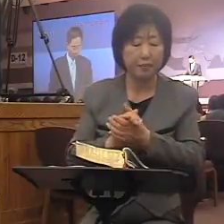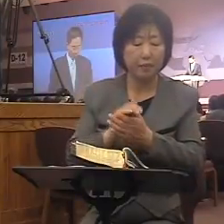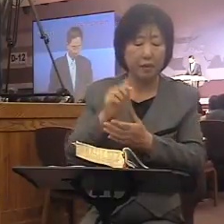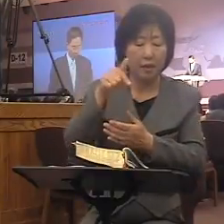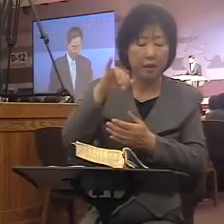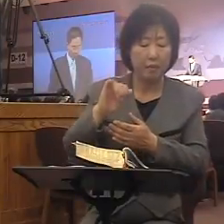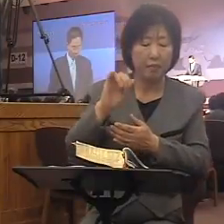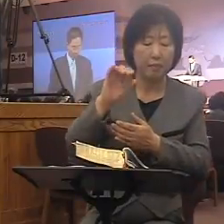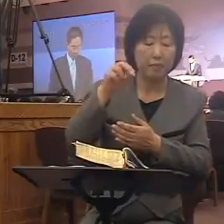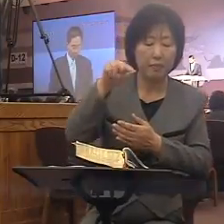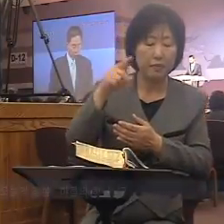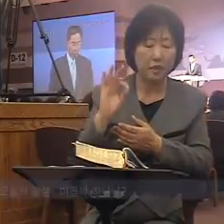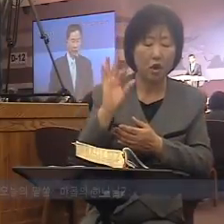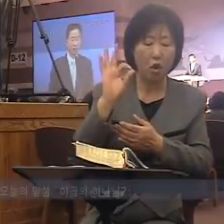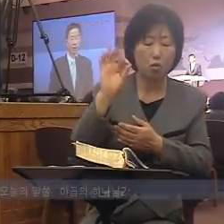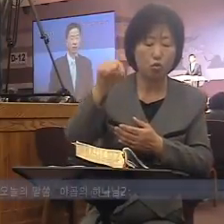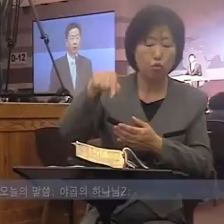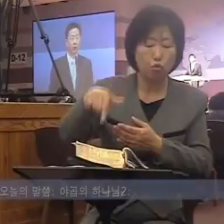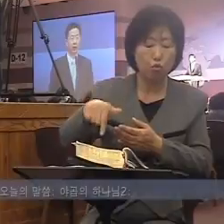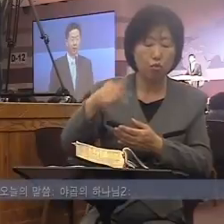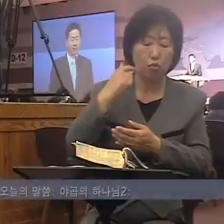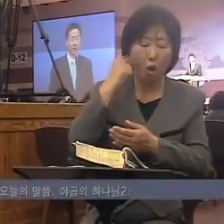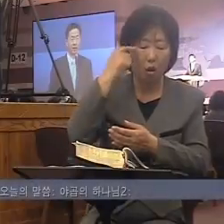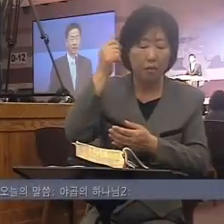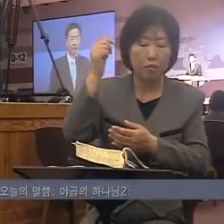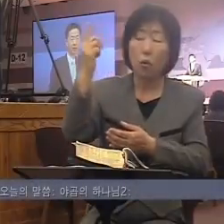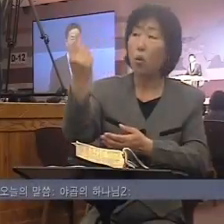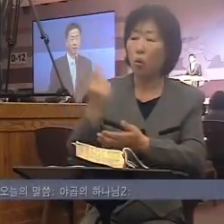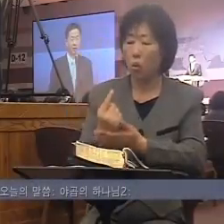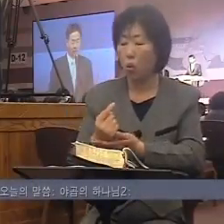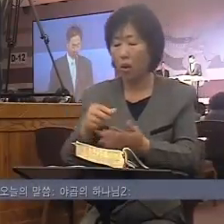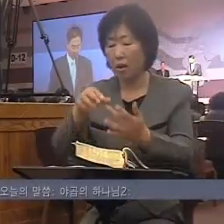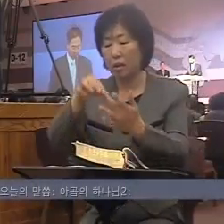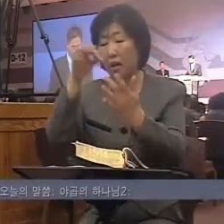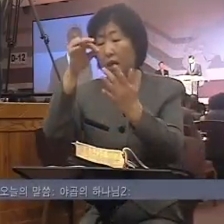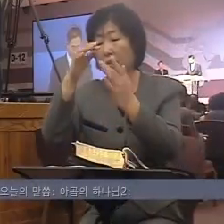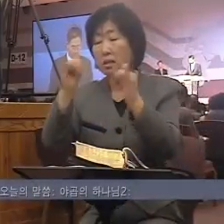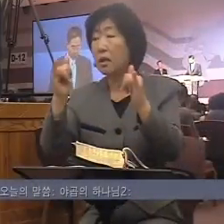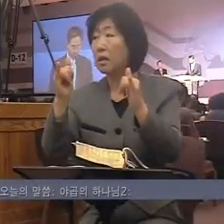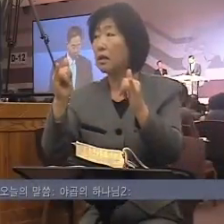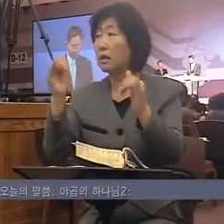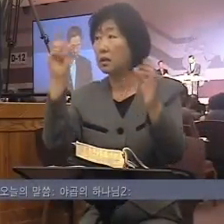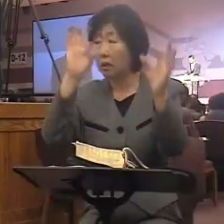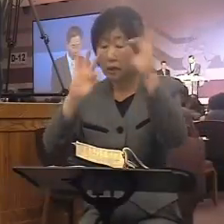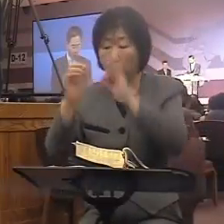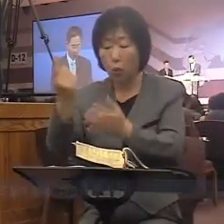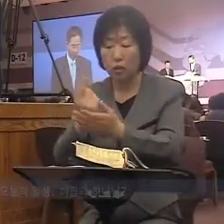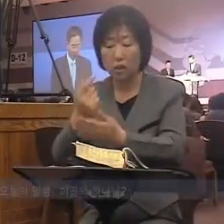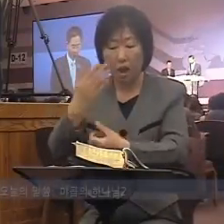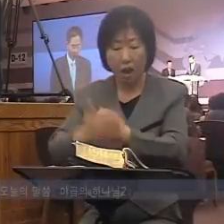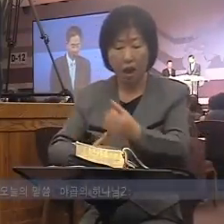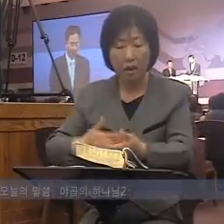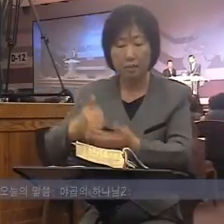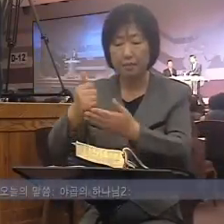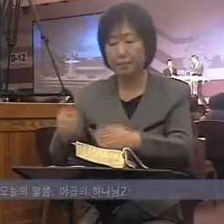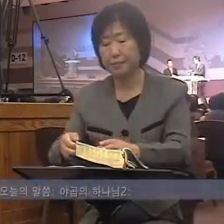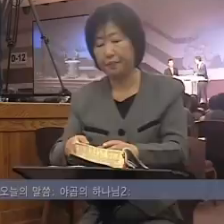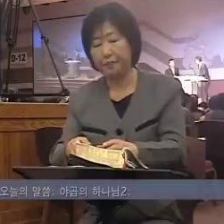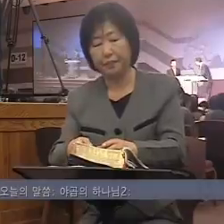목사님 나오셔서 야곱의 하나님 두 번째 시간으로 택한 자를 찾아오시는 하나님이라는 제목으로 말씀 선포해